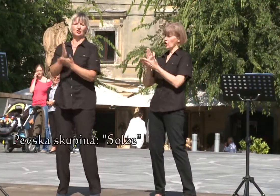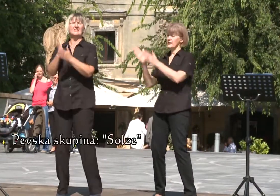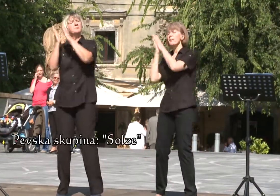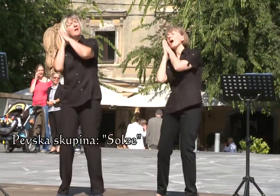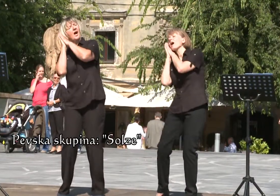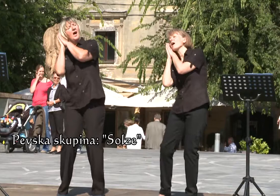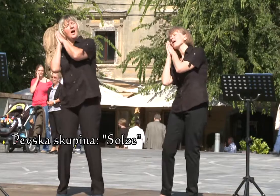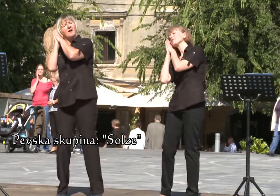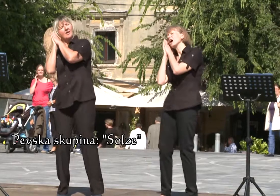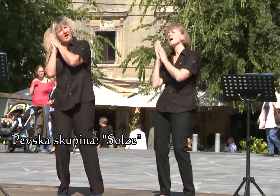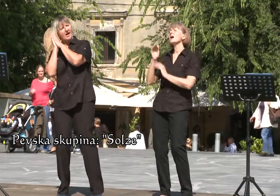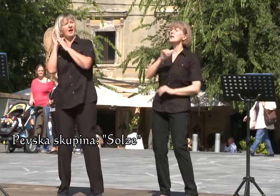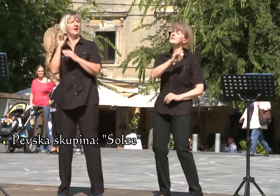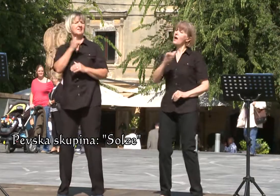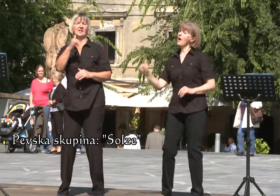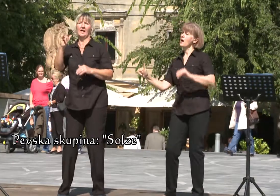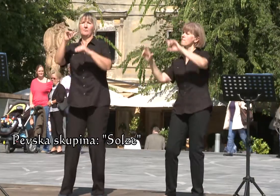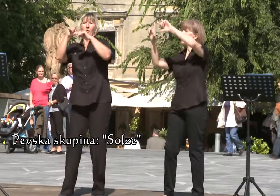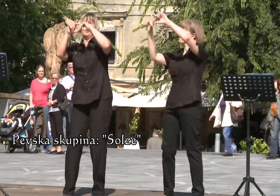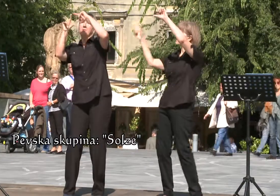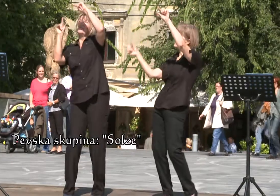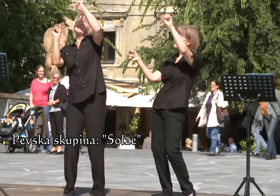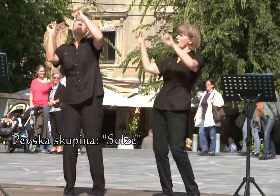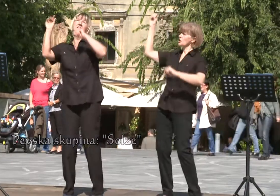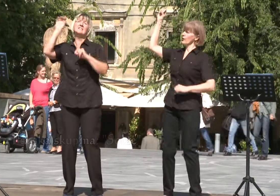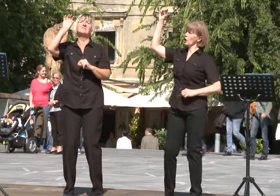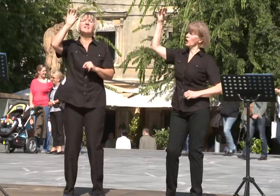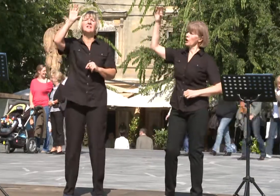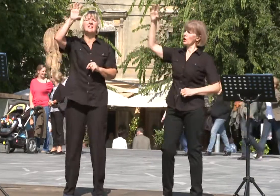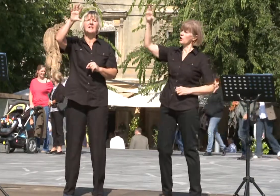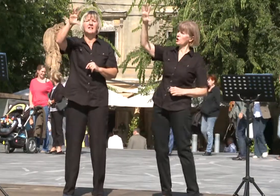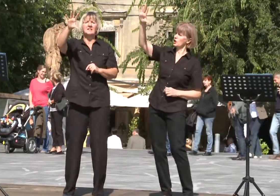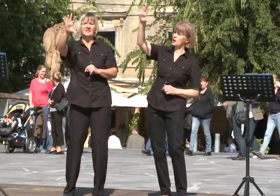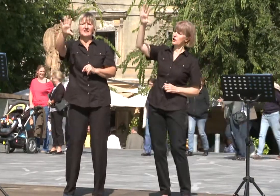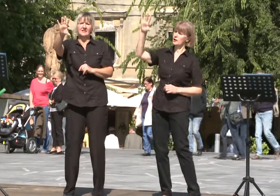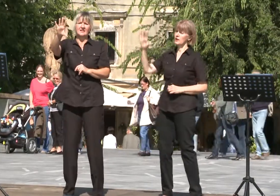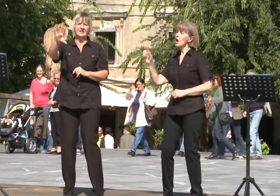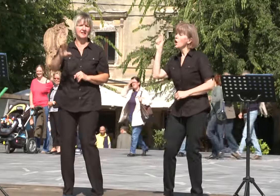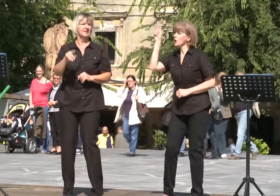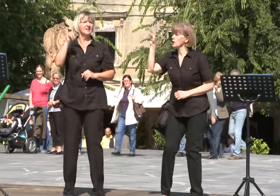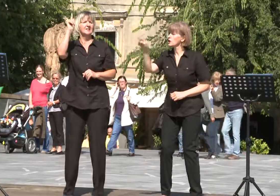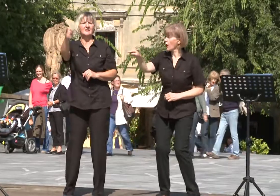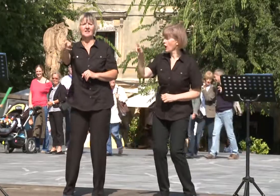že spava, samo mesec sveti, tja